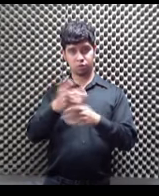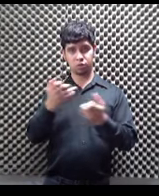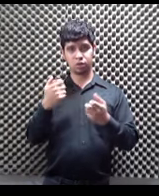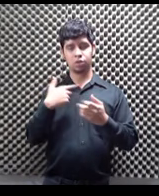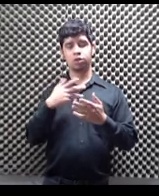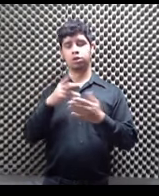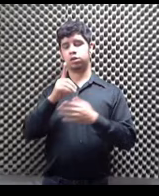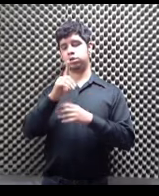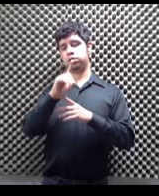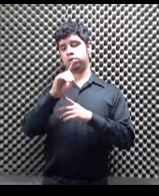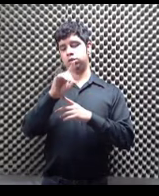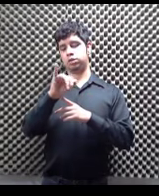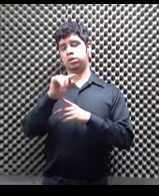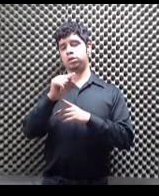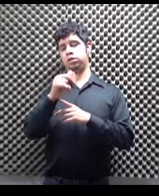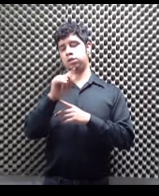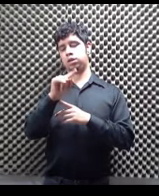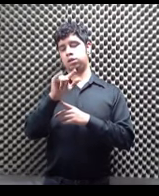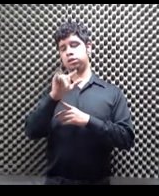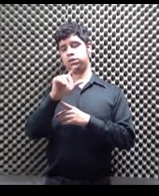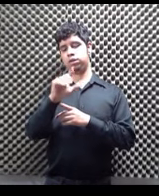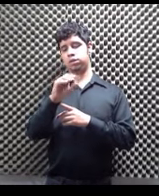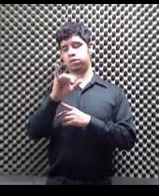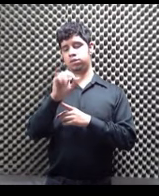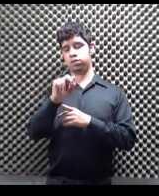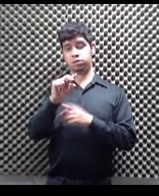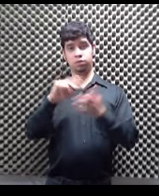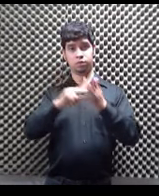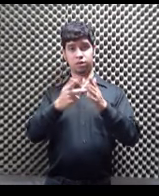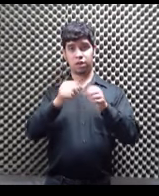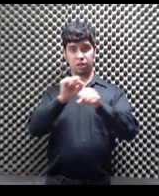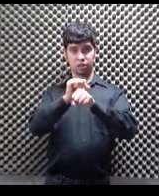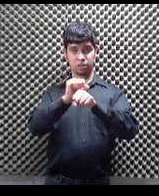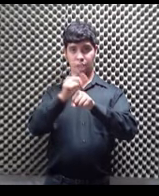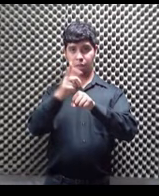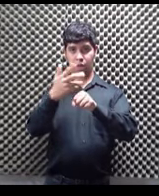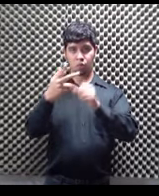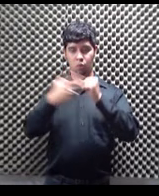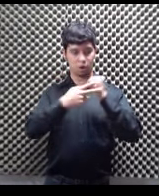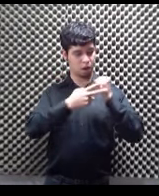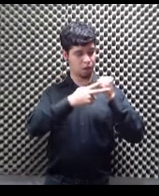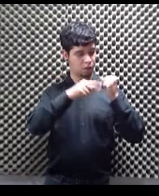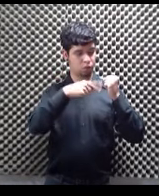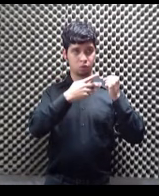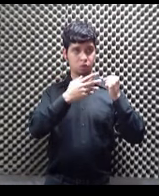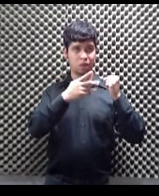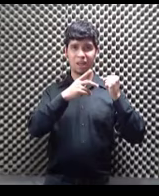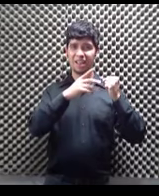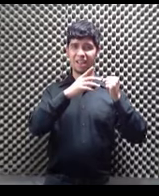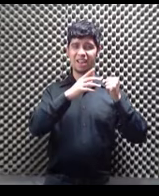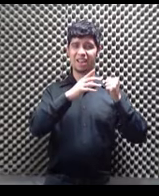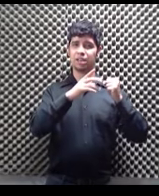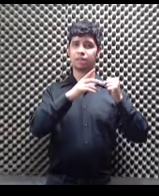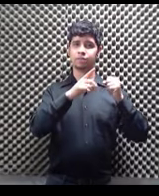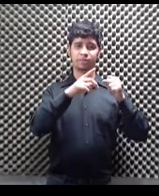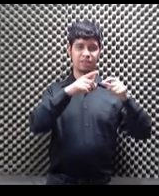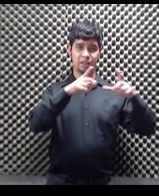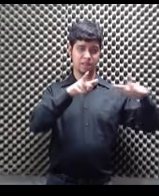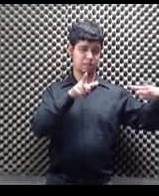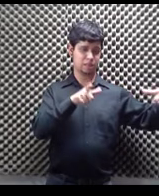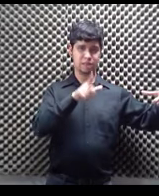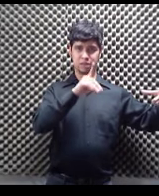digitalización es todo lo que tenemos en trabajo, en archivo, desde los discos,